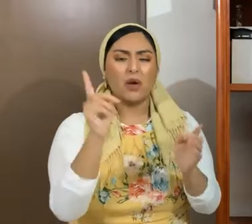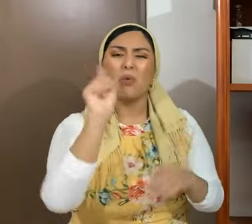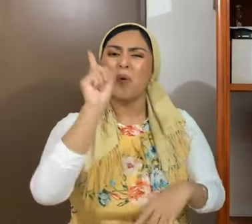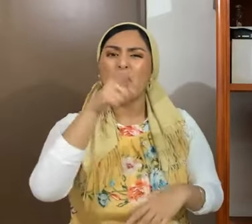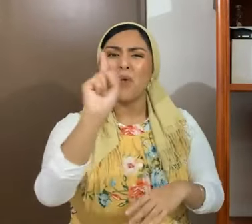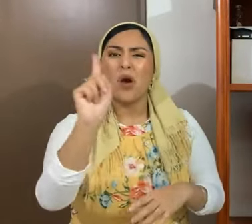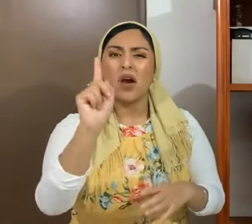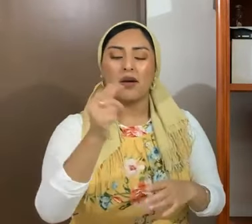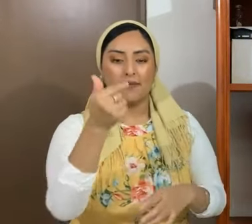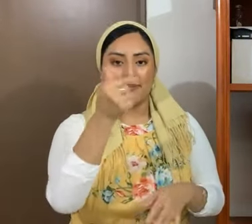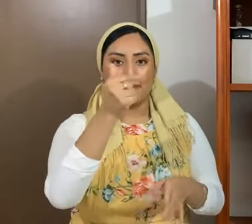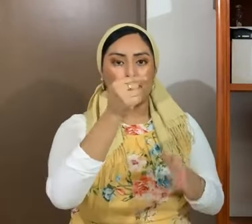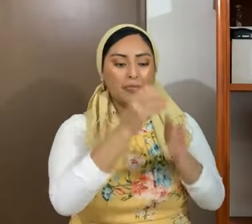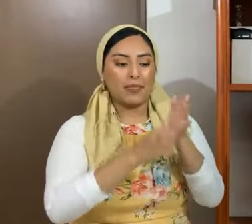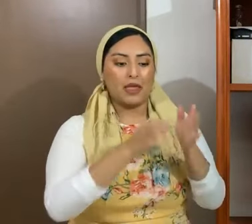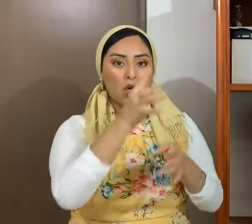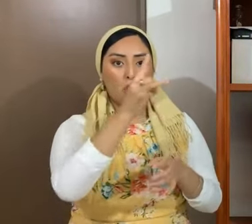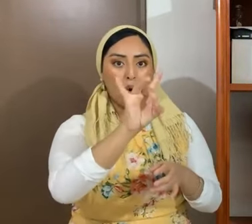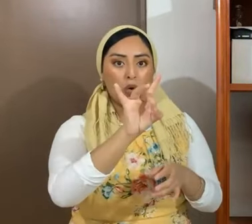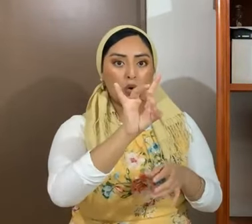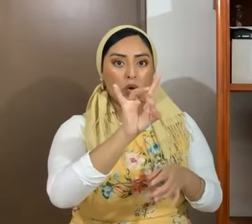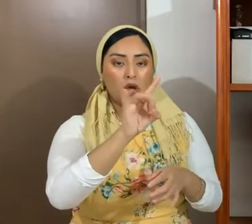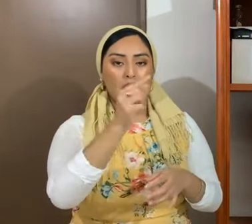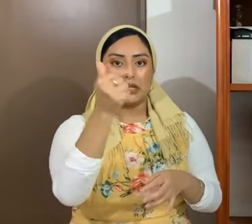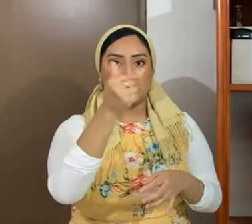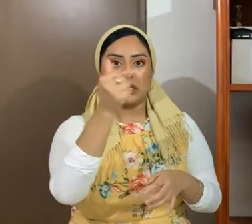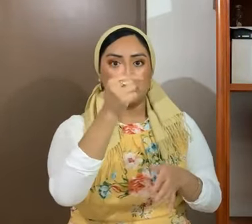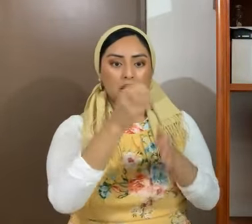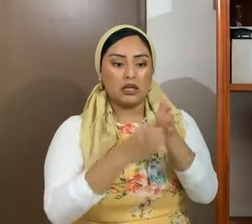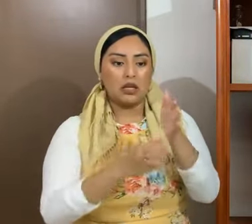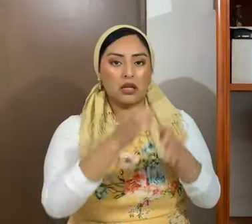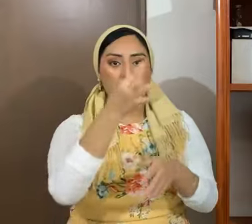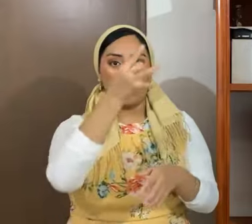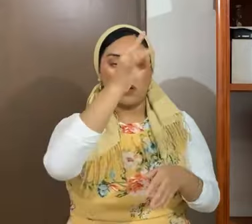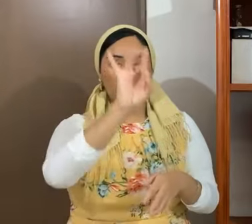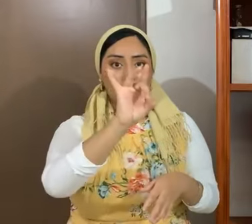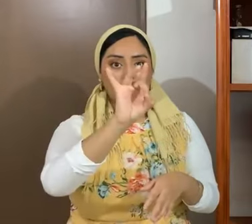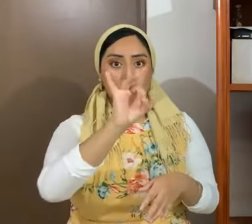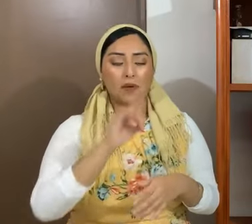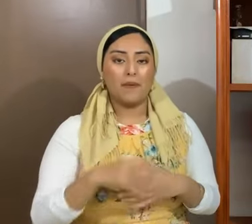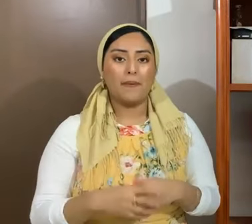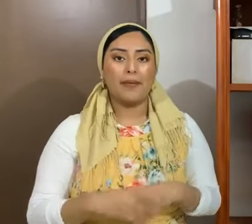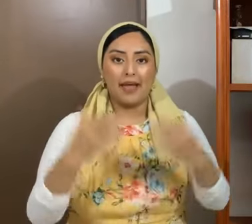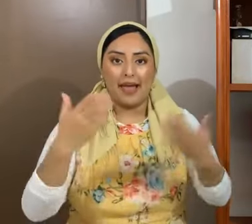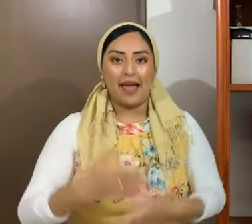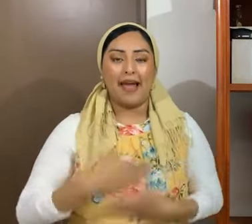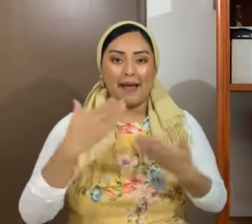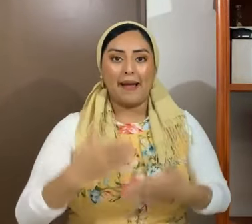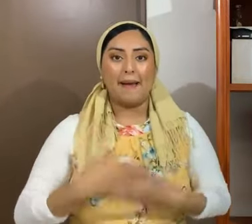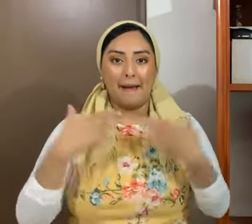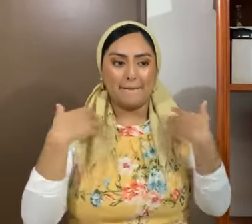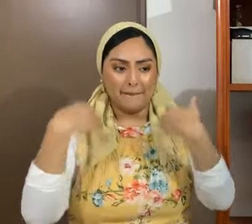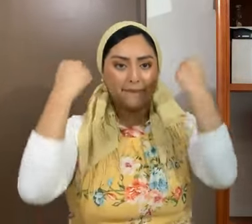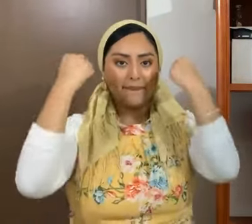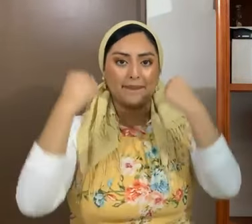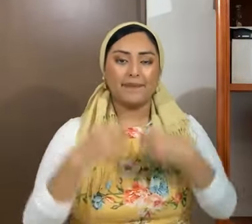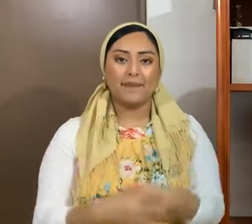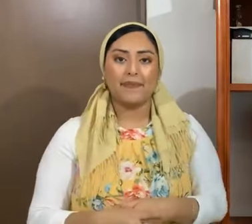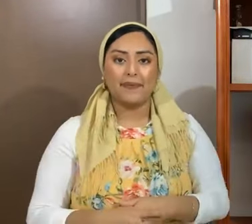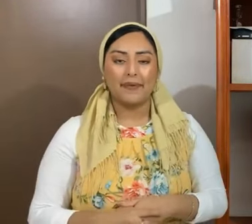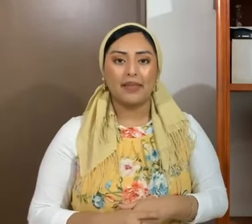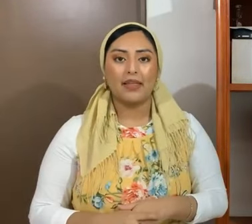verlo. Vamos a Génesis 18. Sí, con gozo y con ánimo,